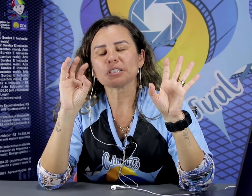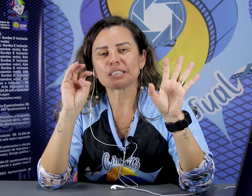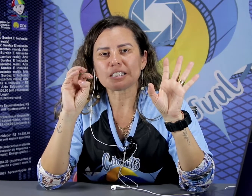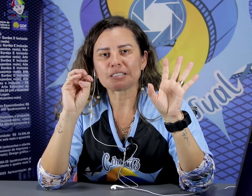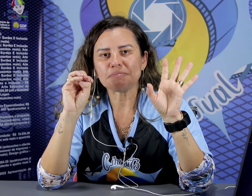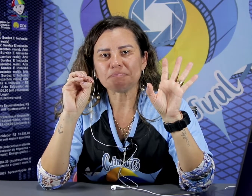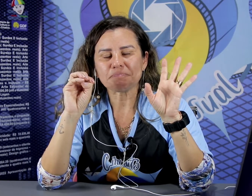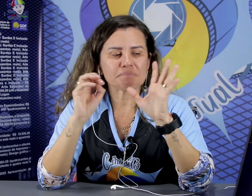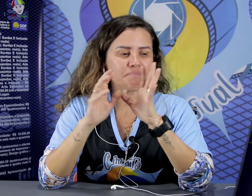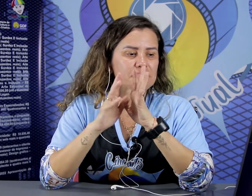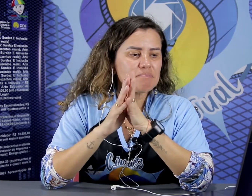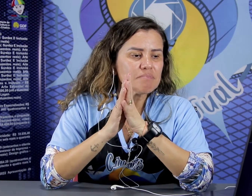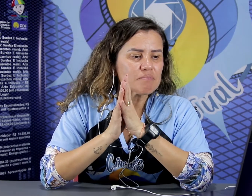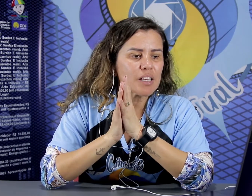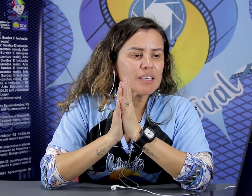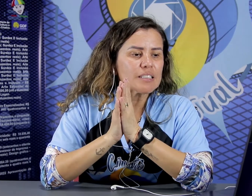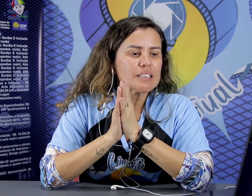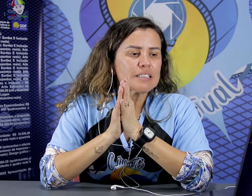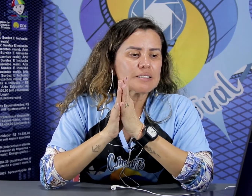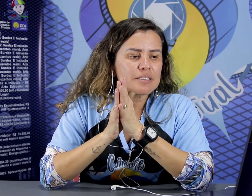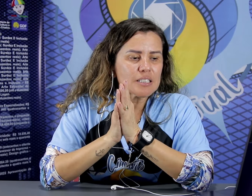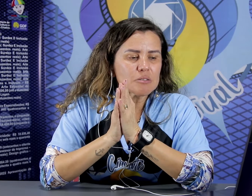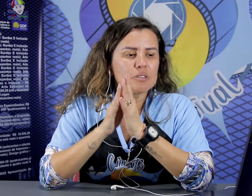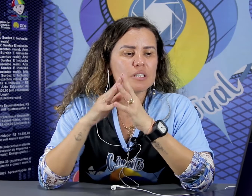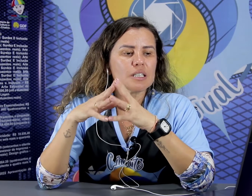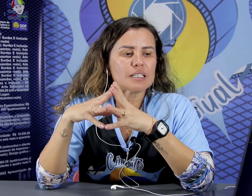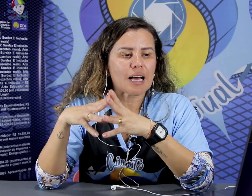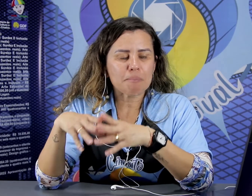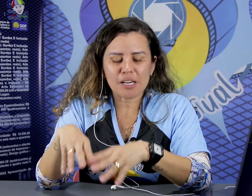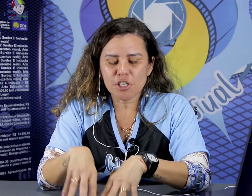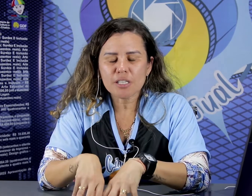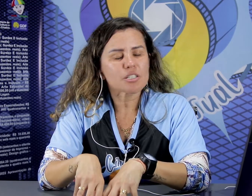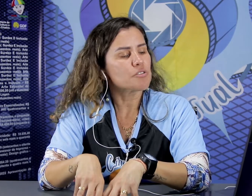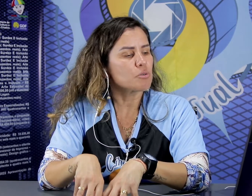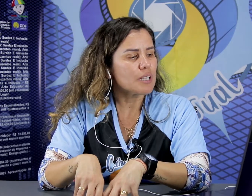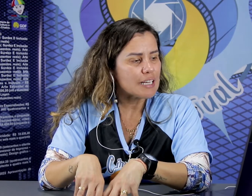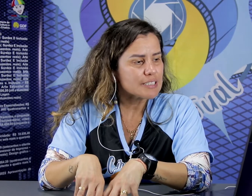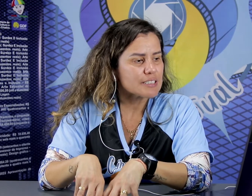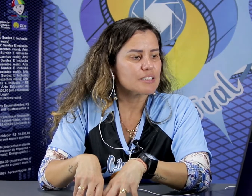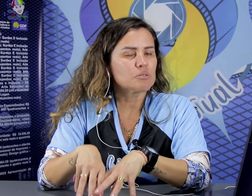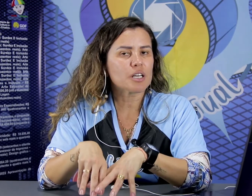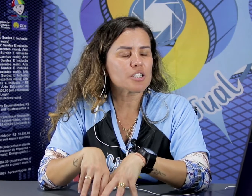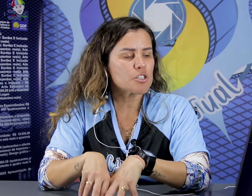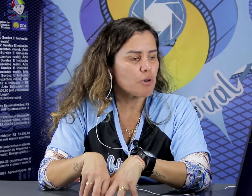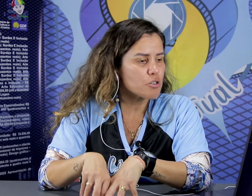importante, né? Então, a partir dessa dificuldade, o que a gente pode